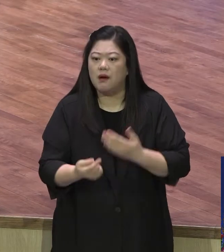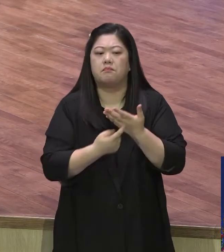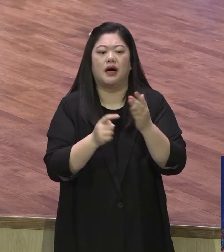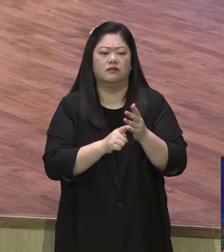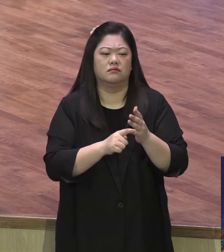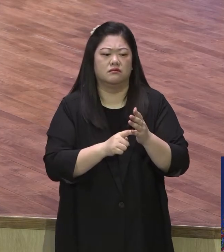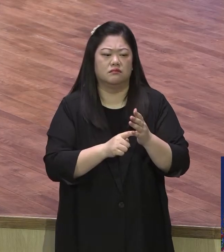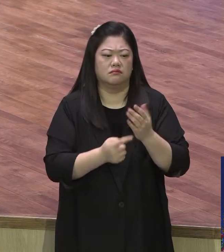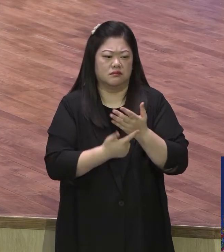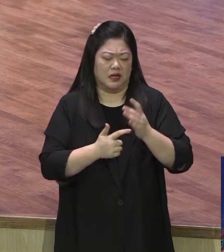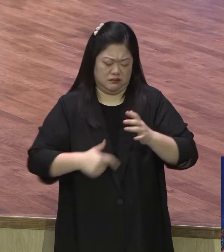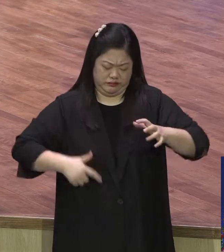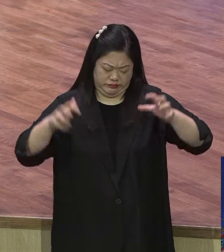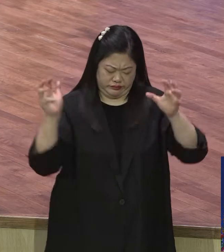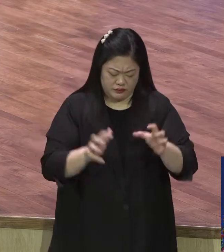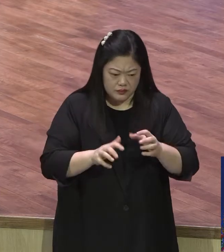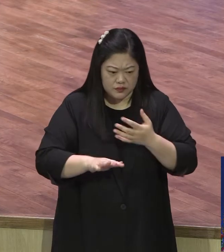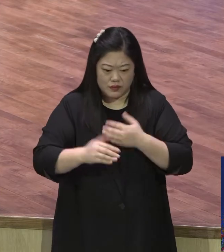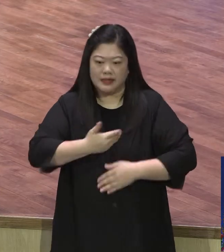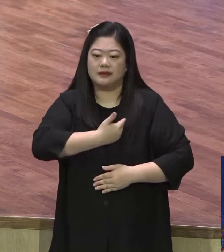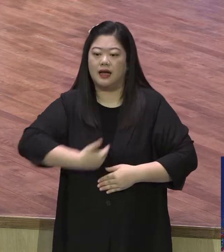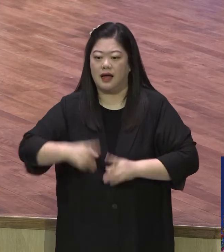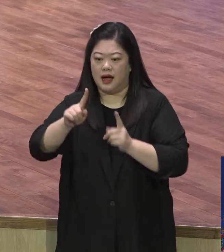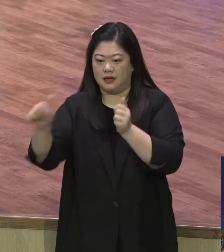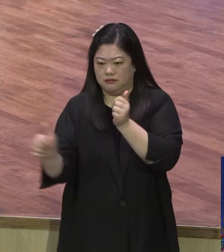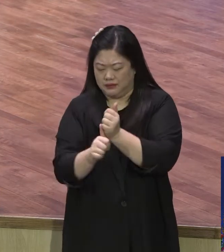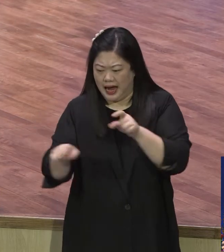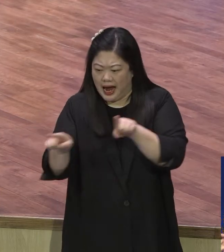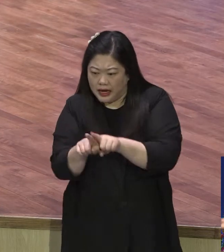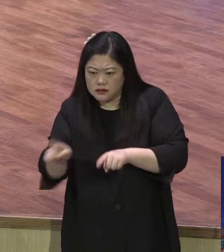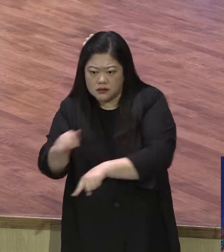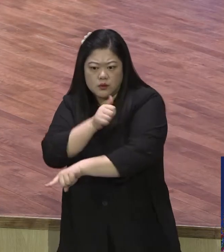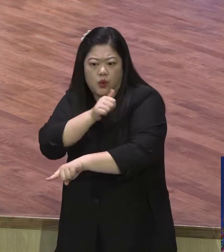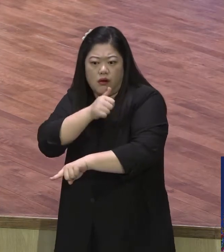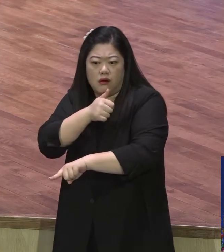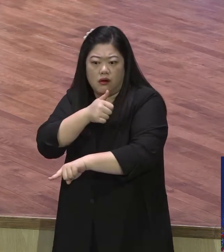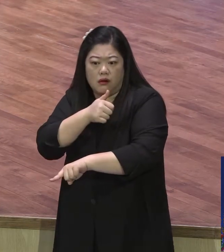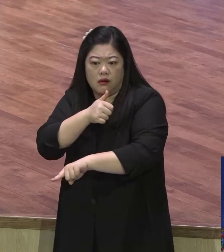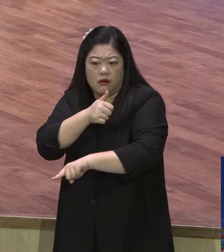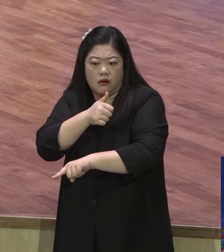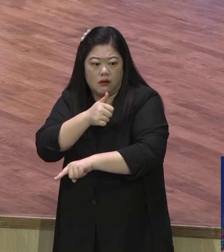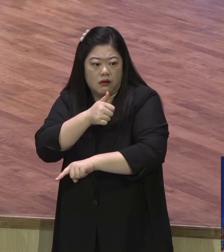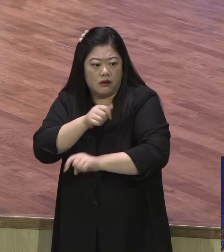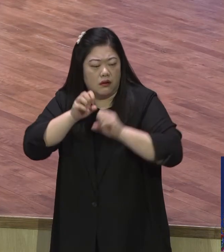내가 성교 사러 성교 해야지 그 다음에 하나는 다 책임져줘야 돼요